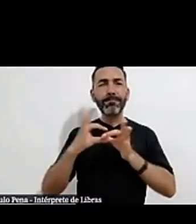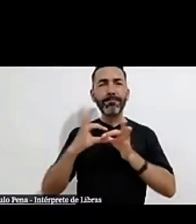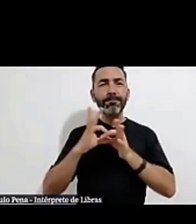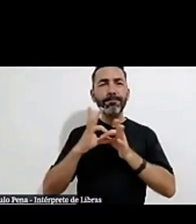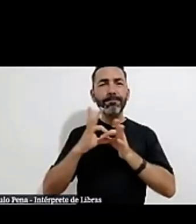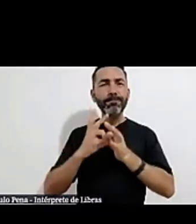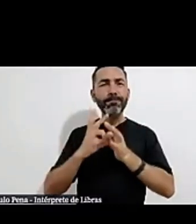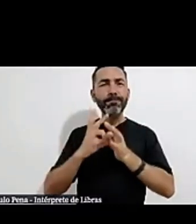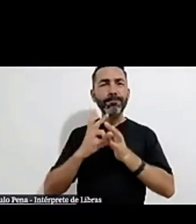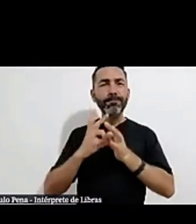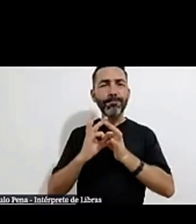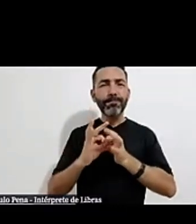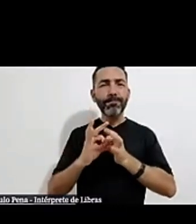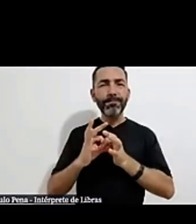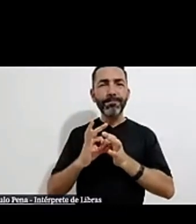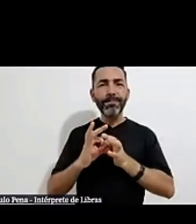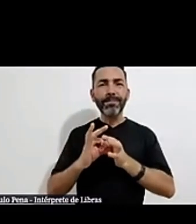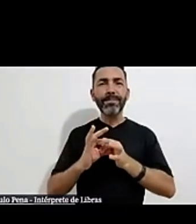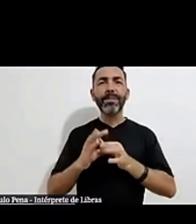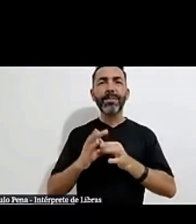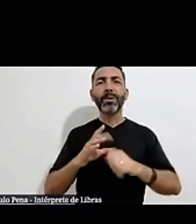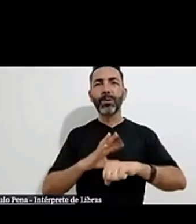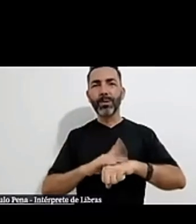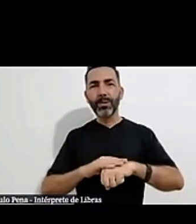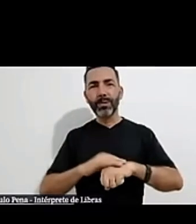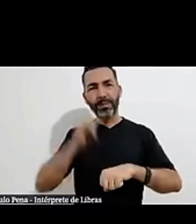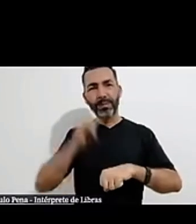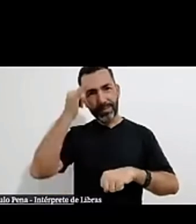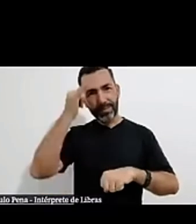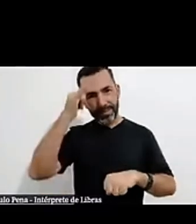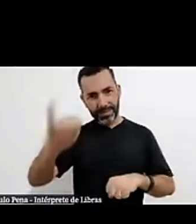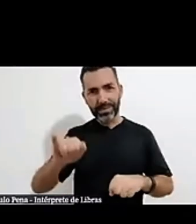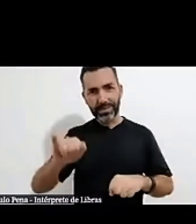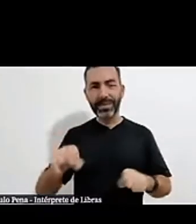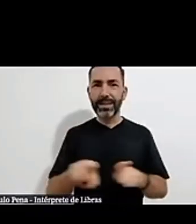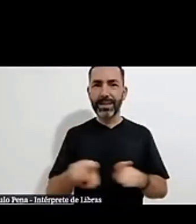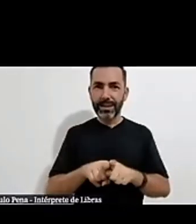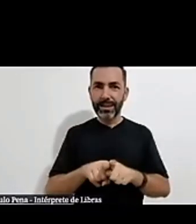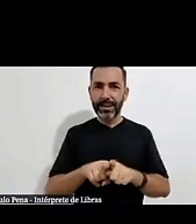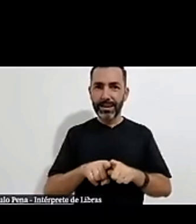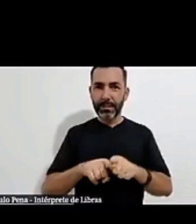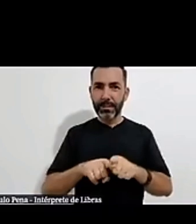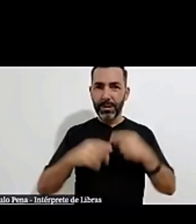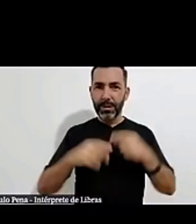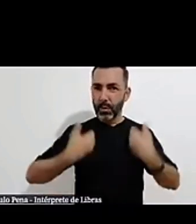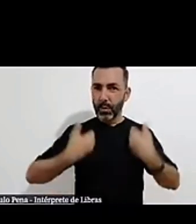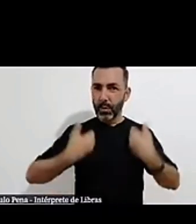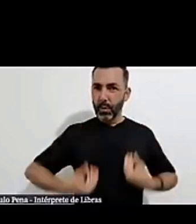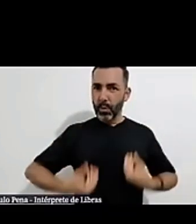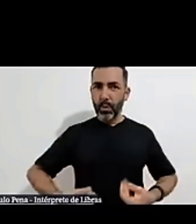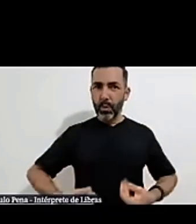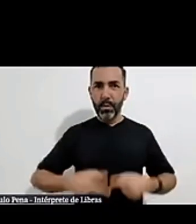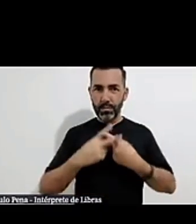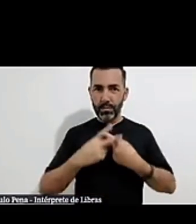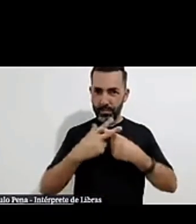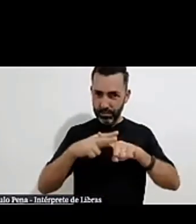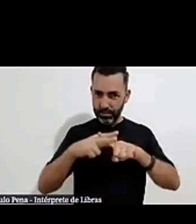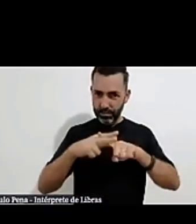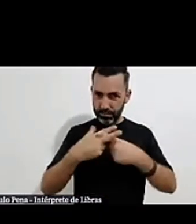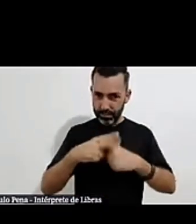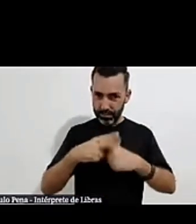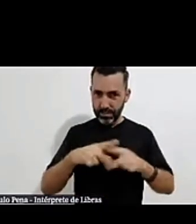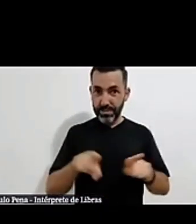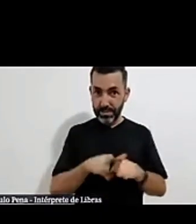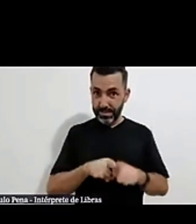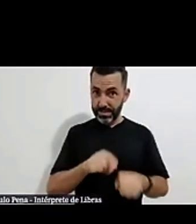na preservação e na manutenção de um sistema, né, cardíaco saudável.